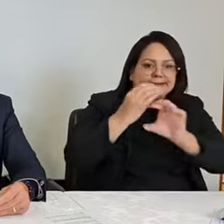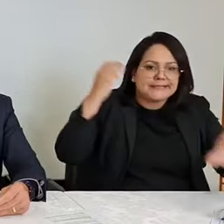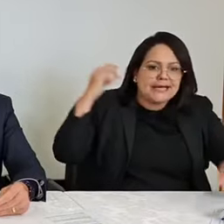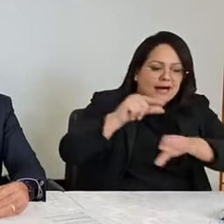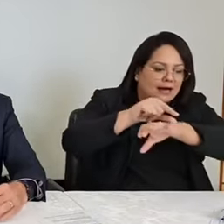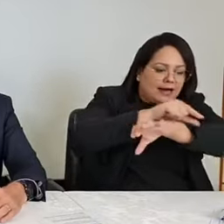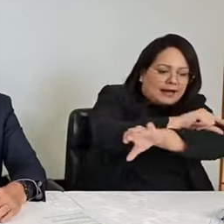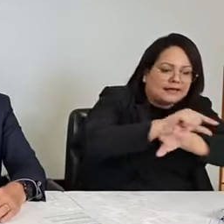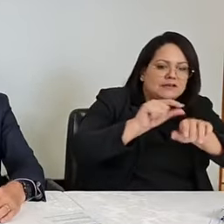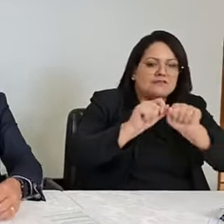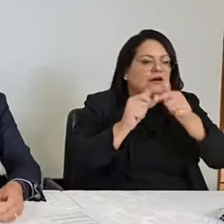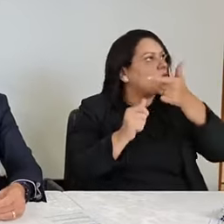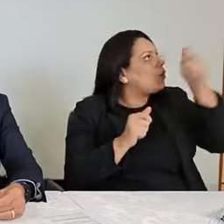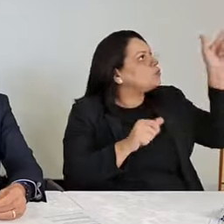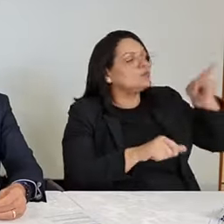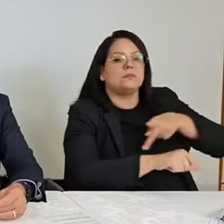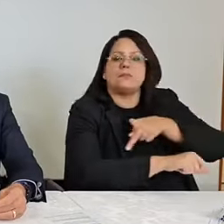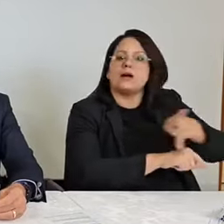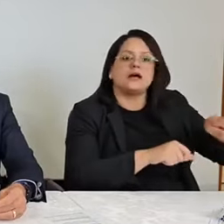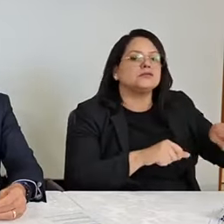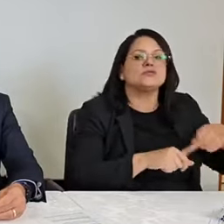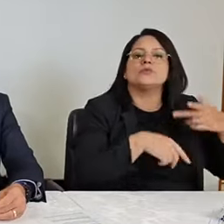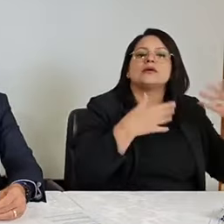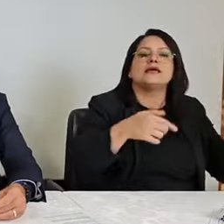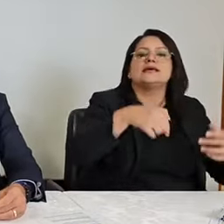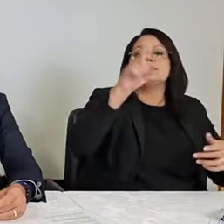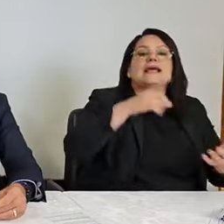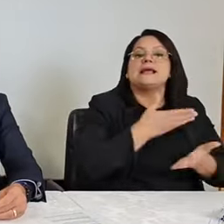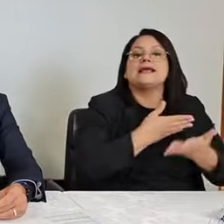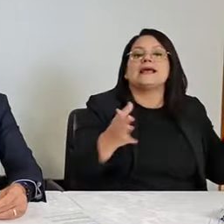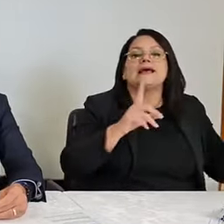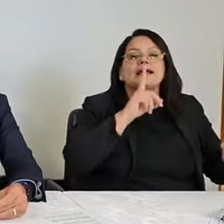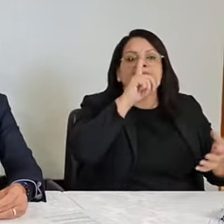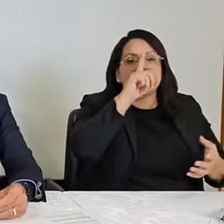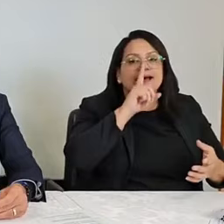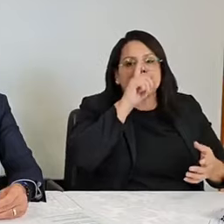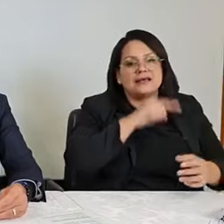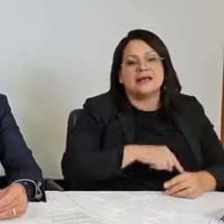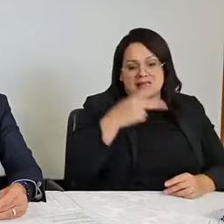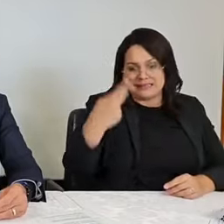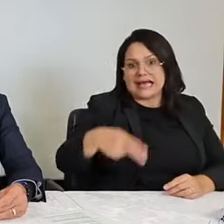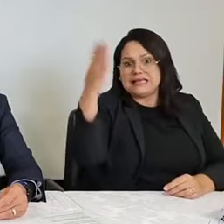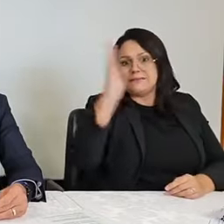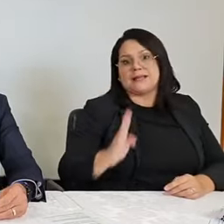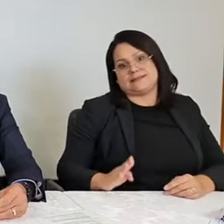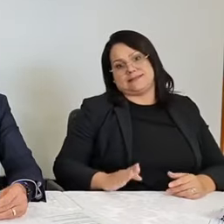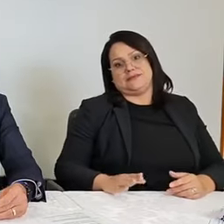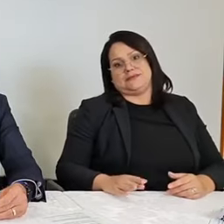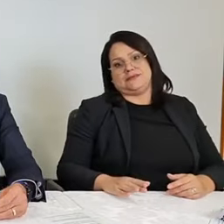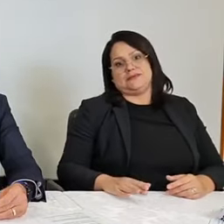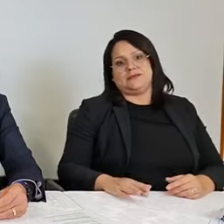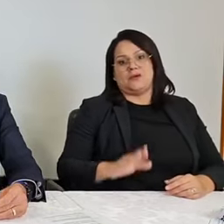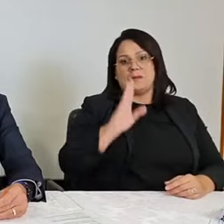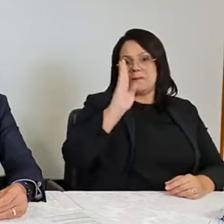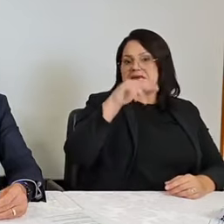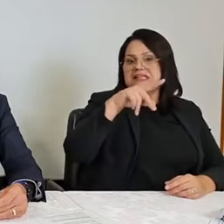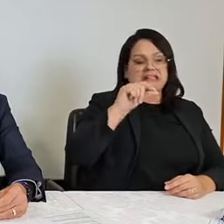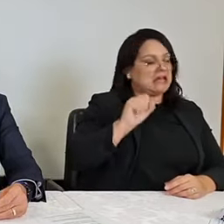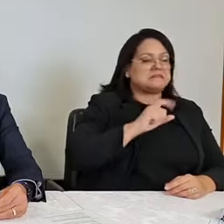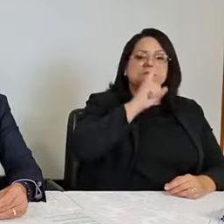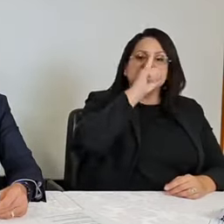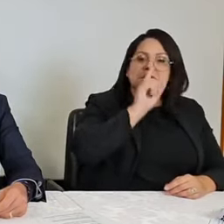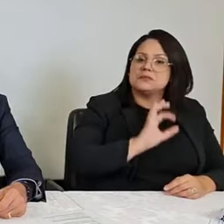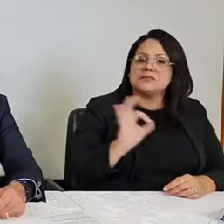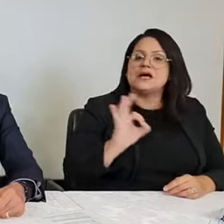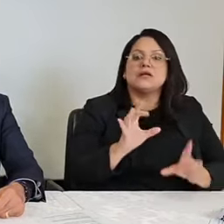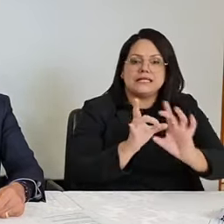mencionou, no final do dia, quem corria o risco dela era o cidadão brasileiro. O banco não corria risco nenhum. O banco